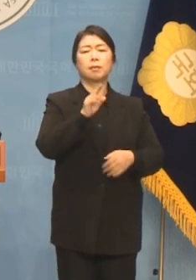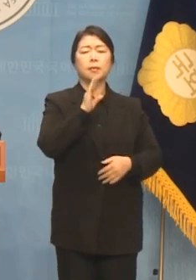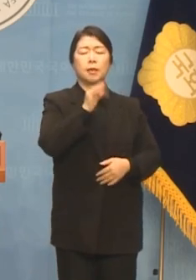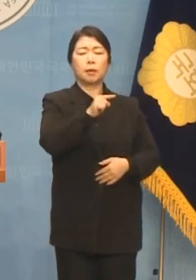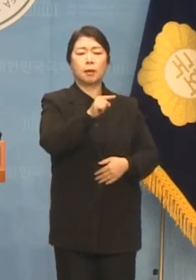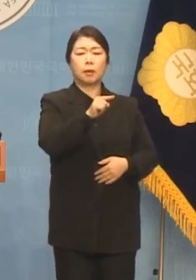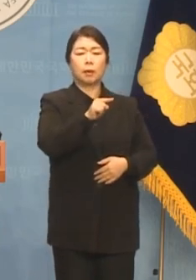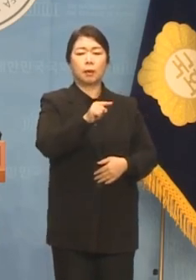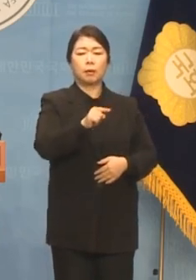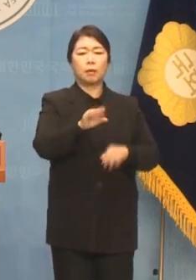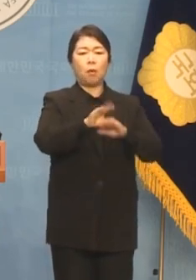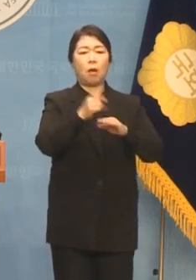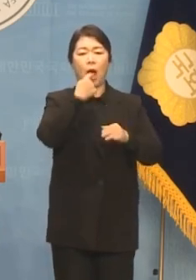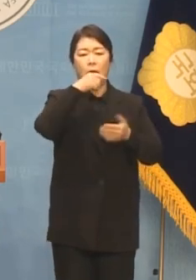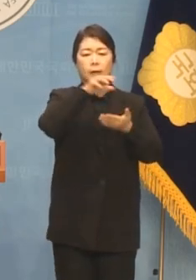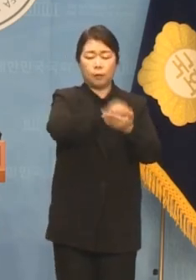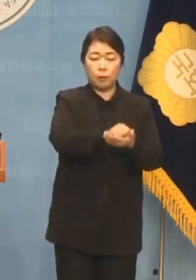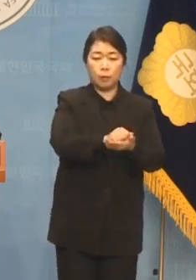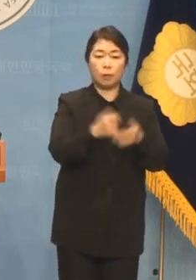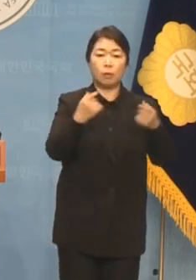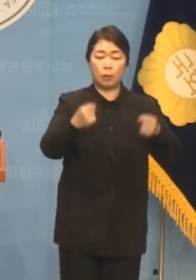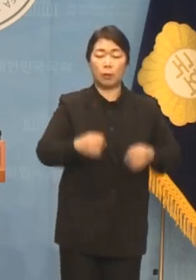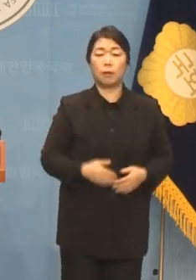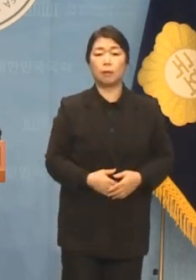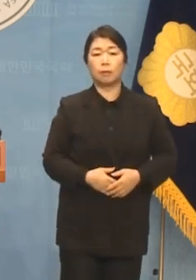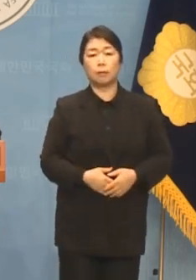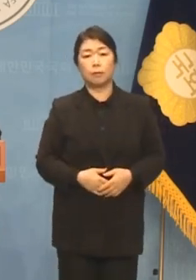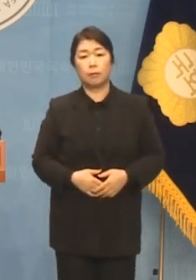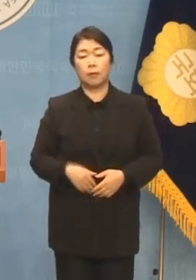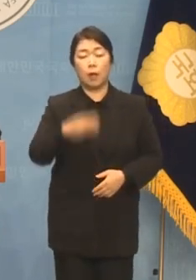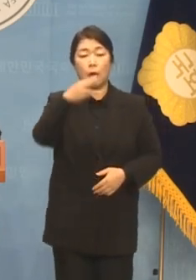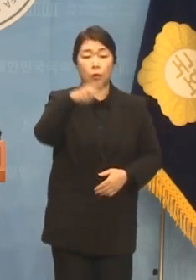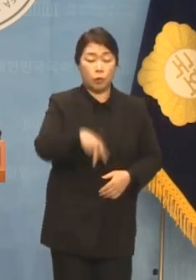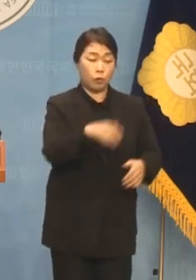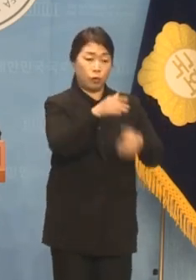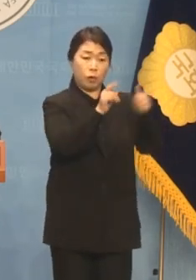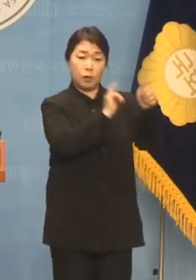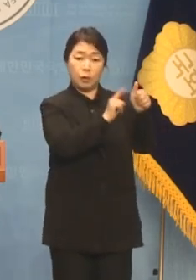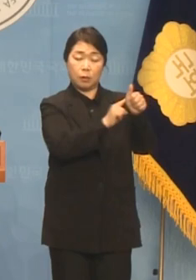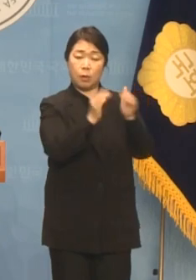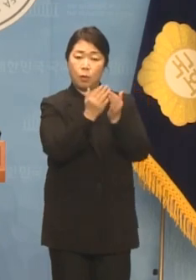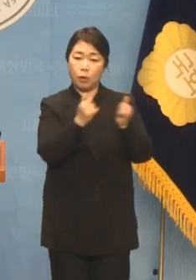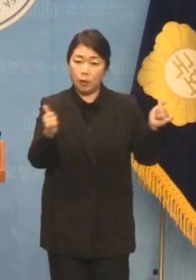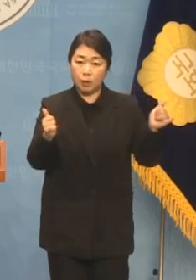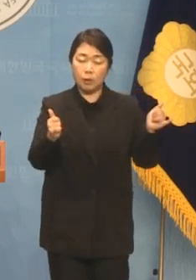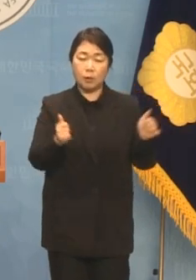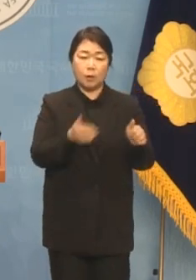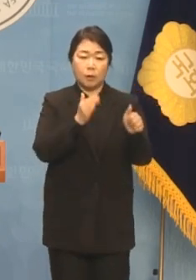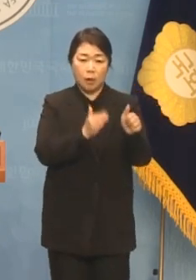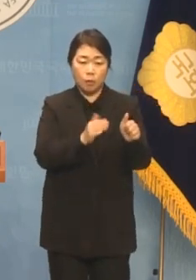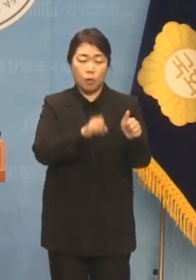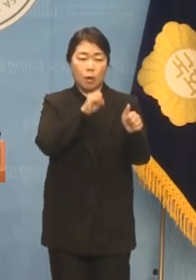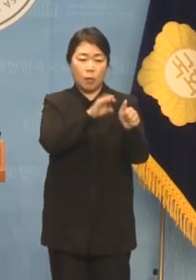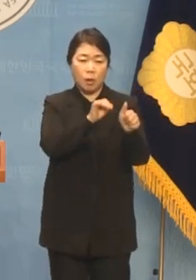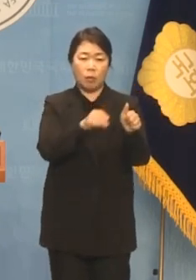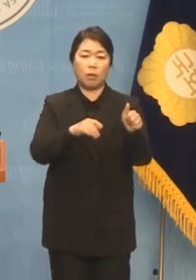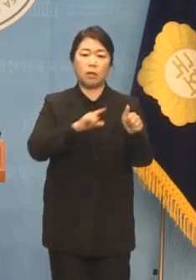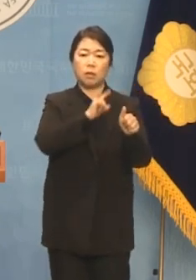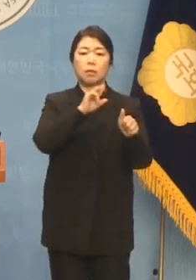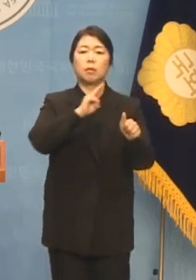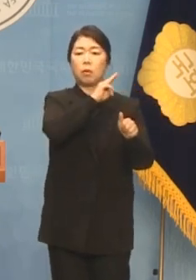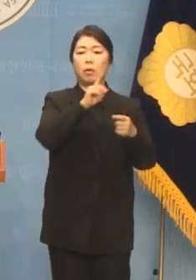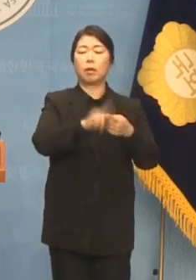제대로된 언론 독재입니다 위원장은 본인의 청부 의혹에 대해 논의조차